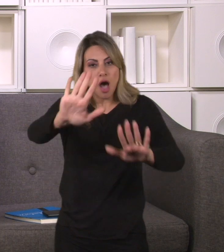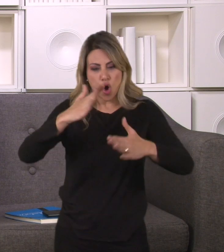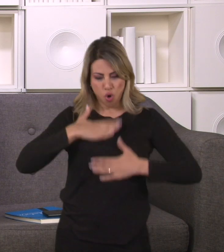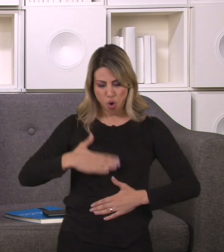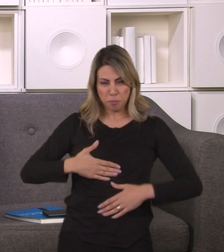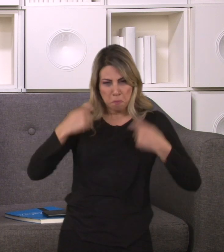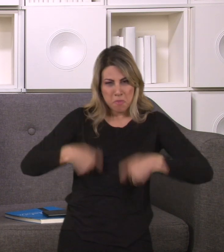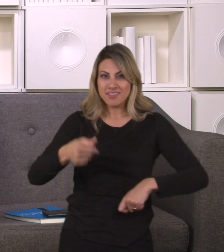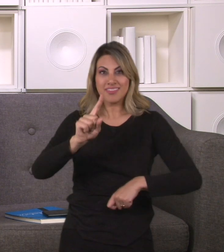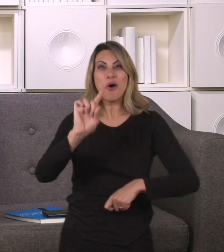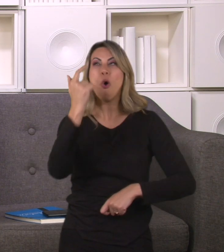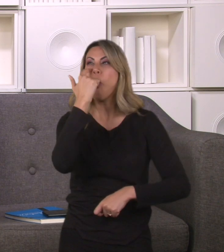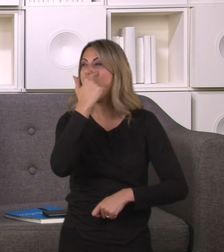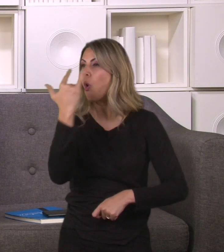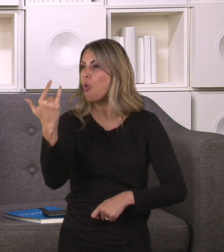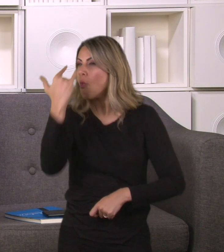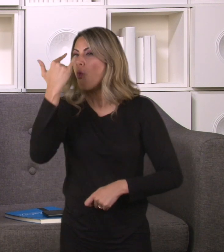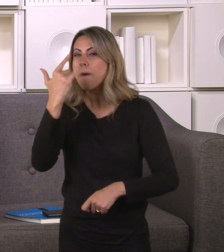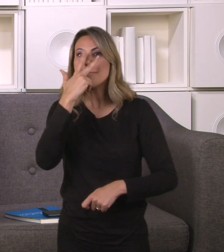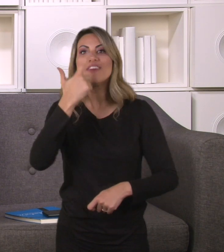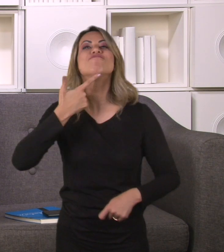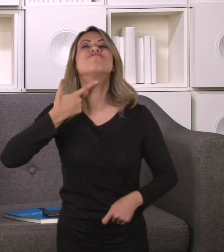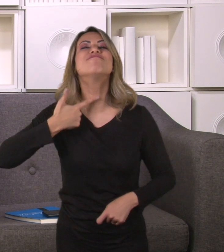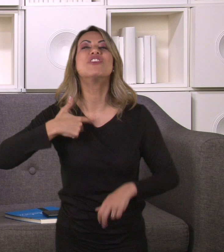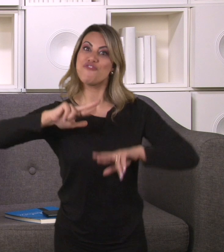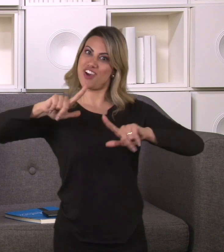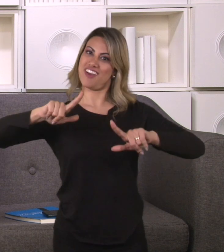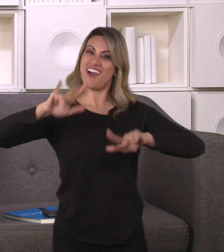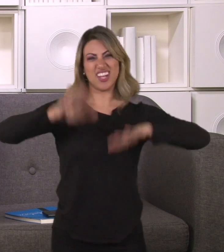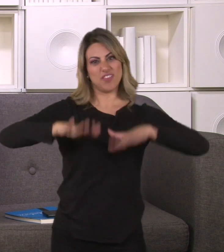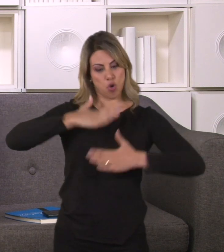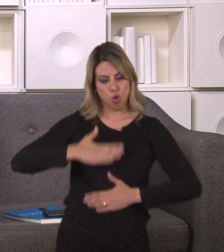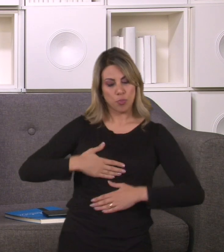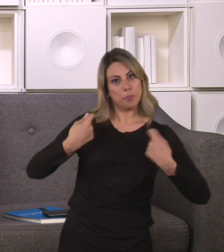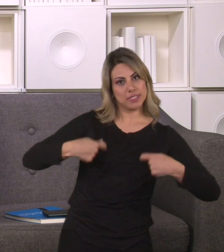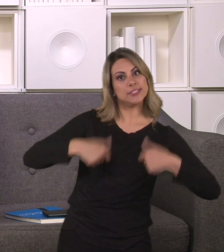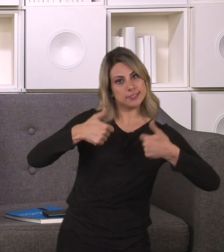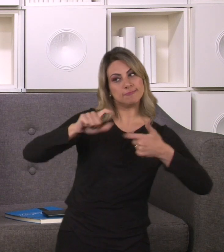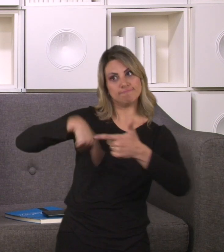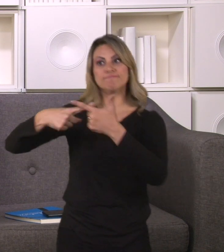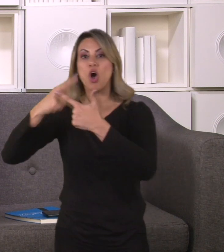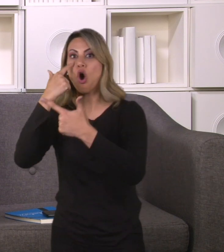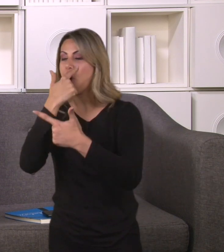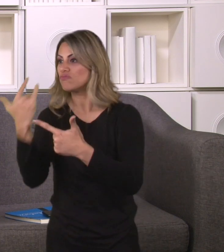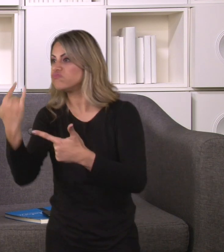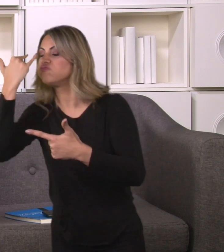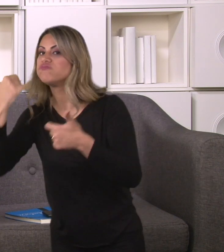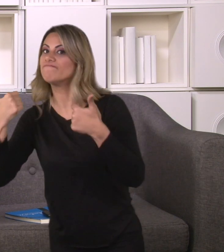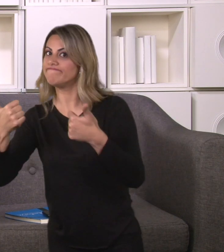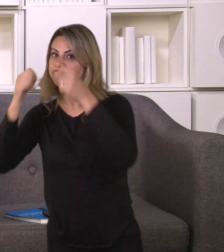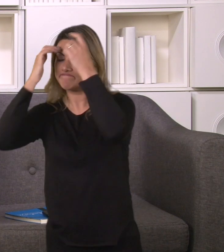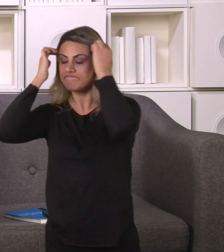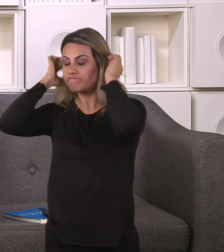ele está falando de anseios, ele está falando de desejos. Mas também tem a terceira tentação, que o